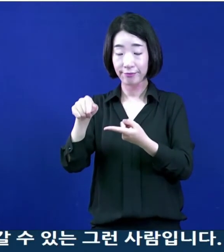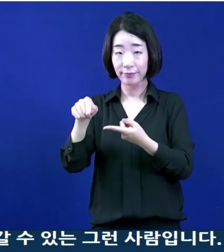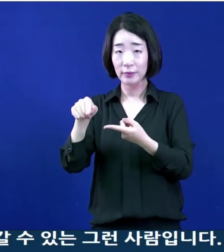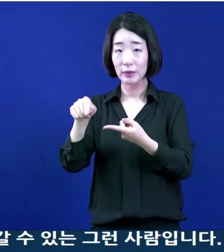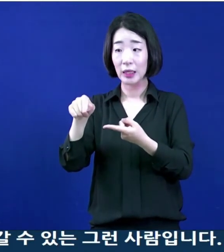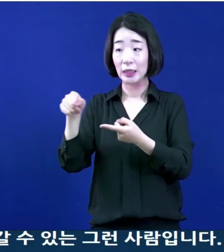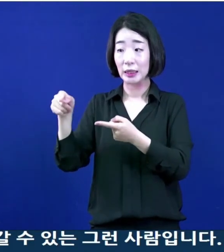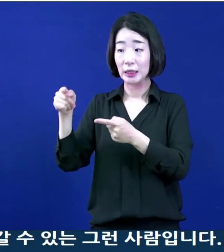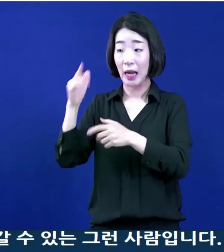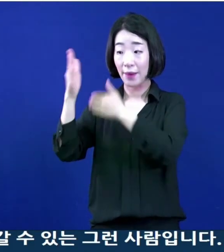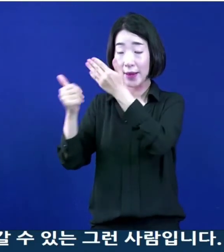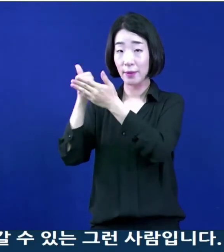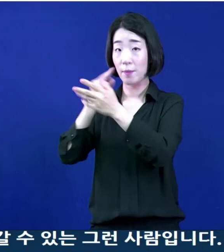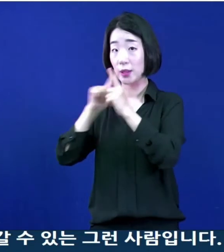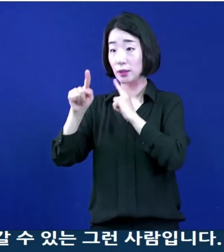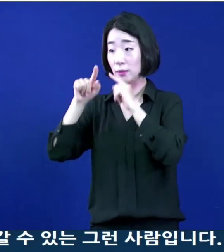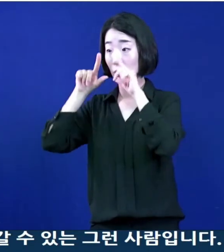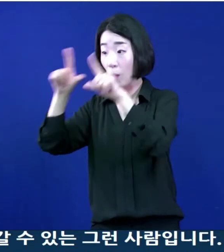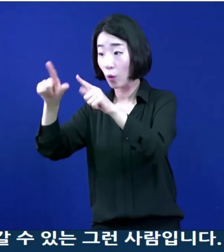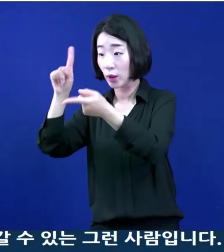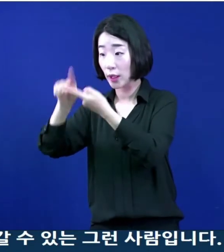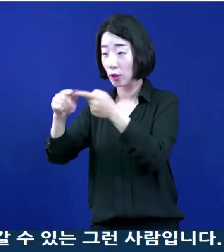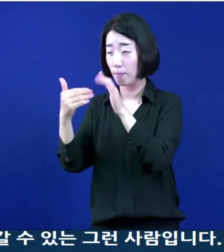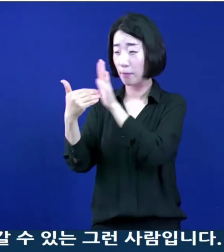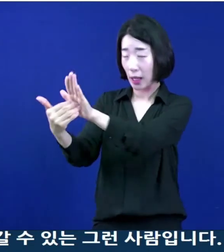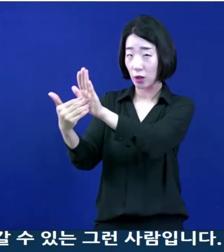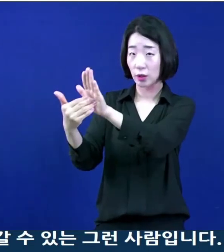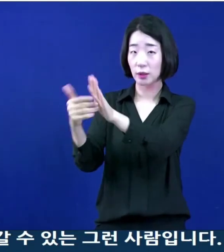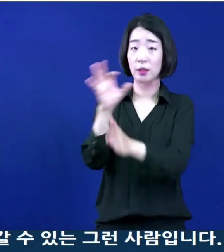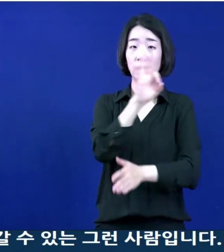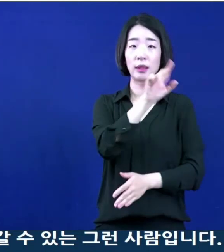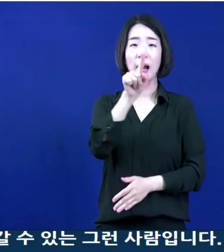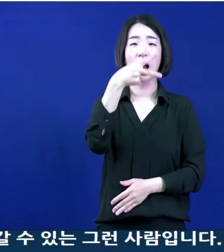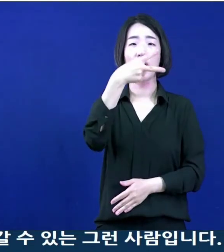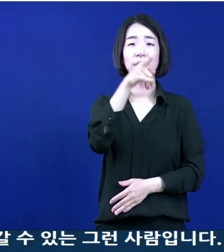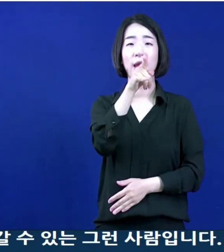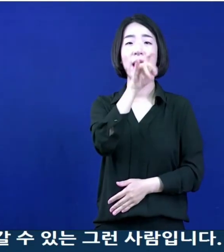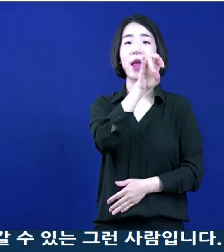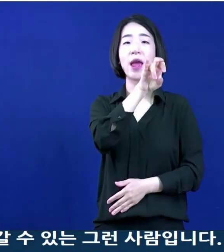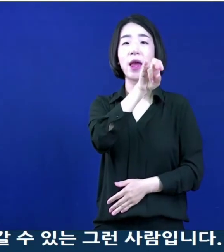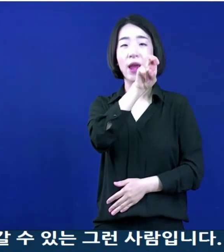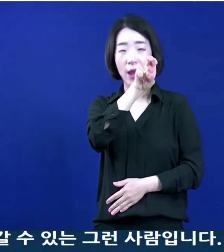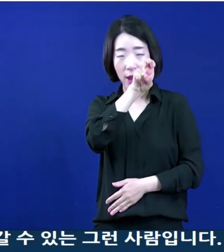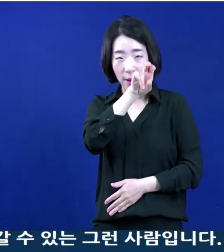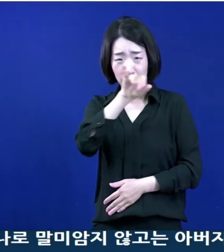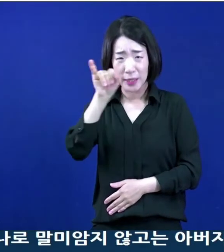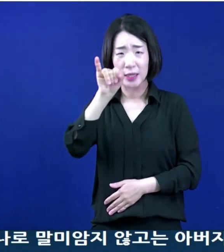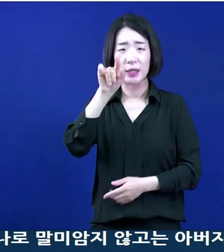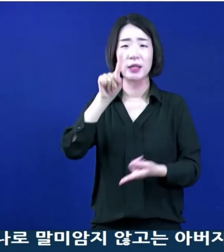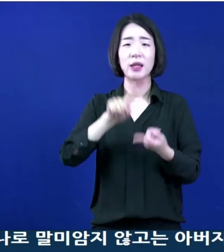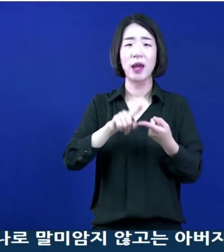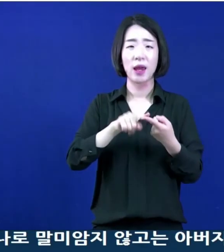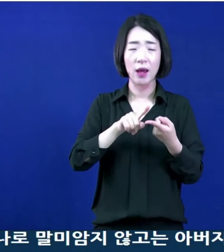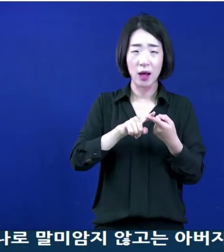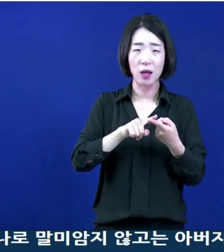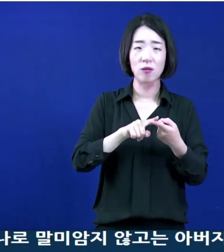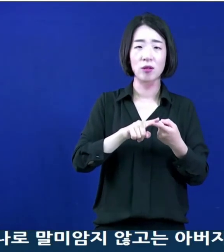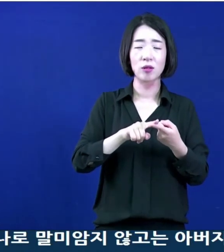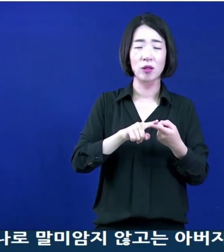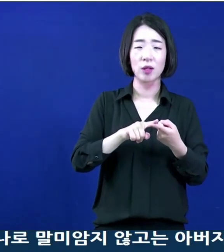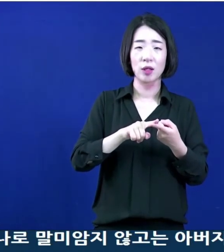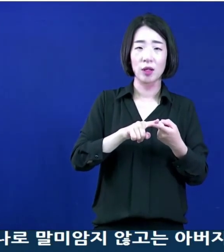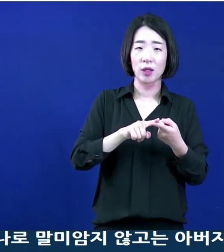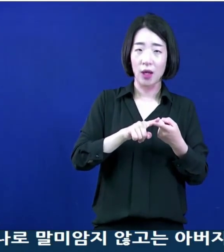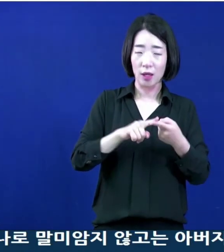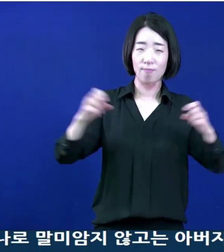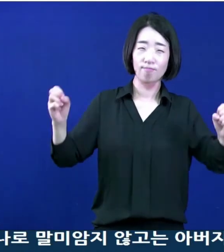아데미 그 우상의 일종의 발악이었다. 이렇게 오늘 전체의 이야기를 볼 수 있습니다. 자, 그런데